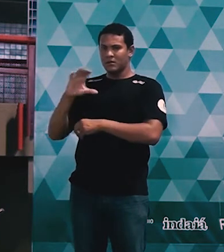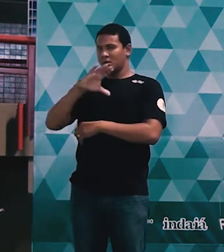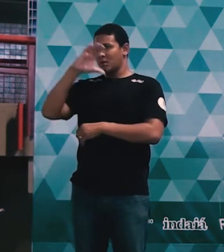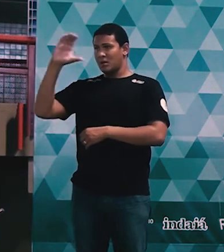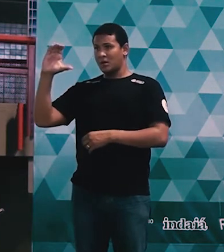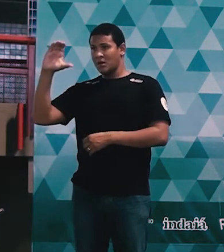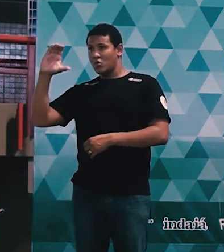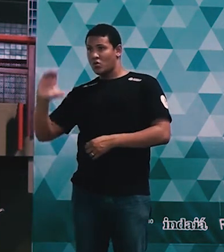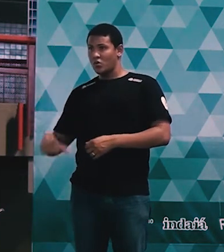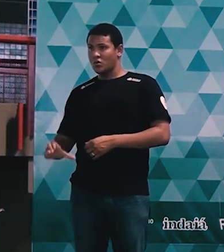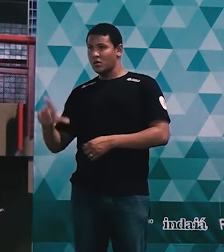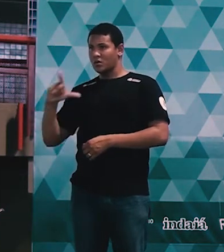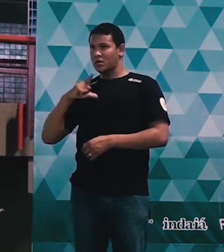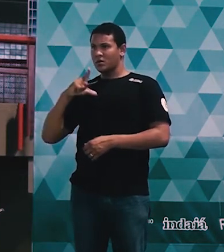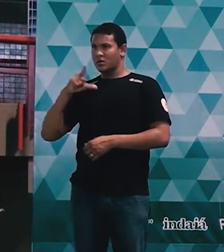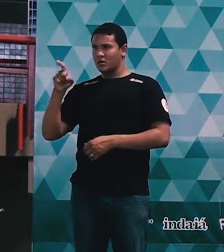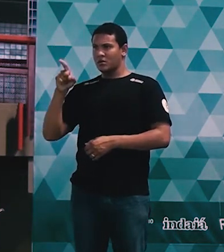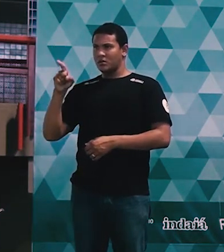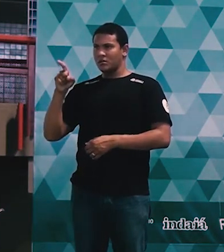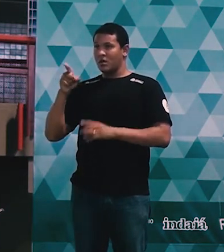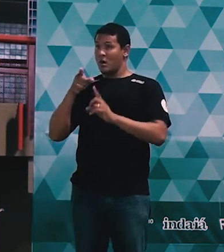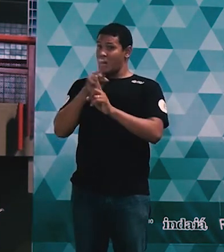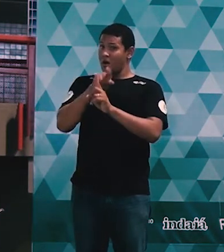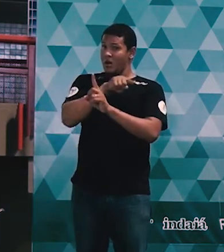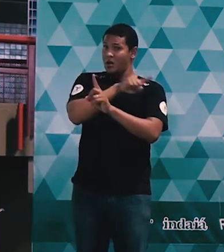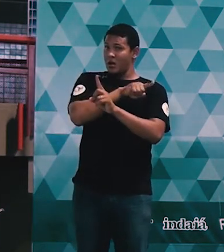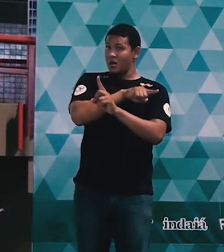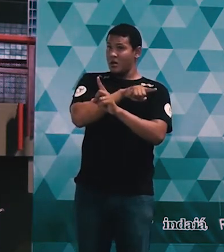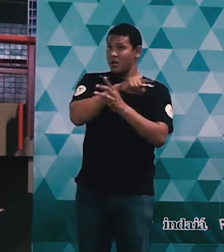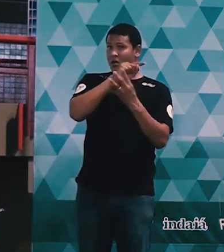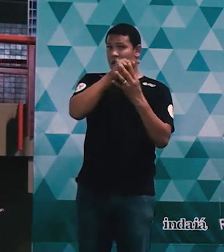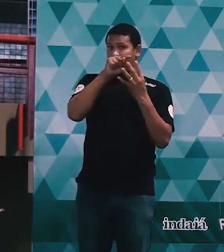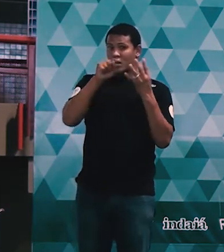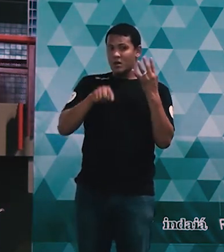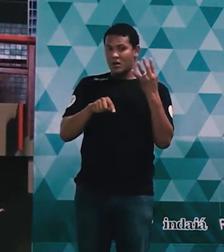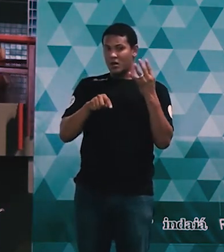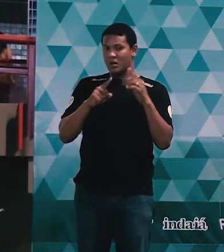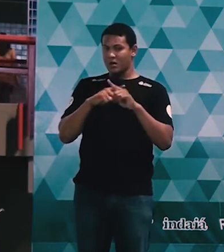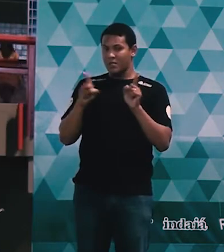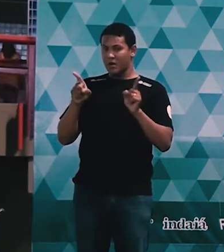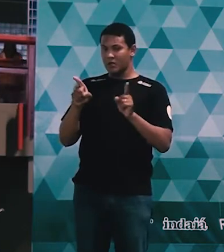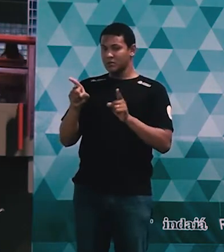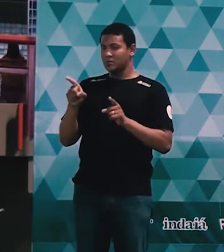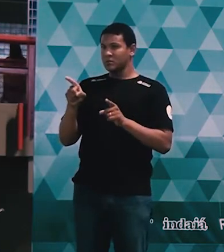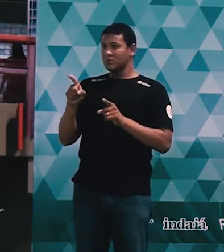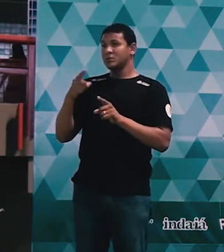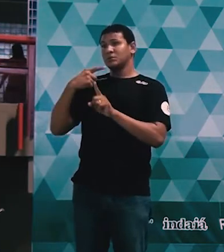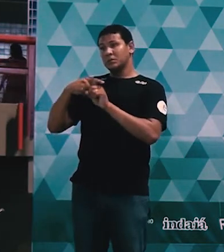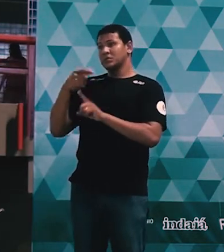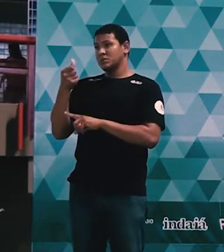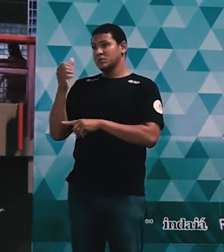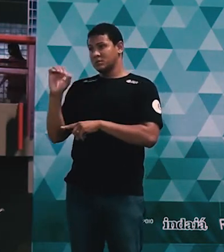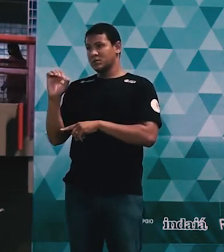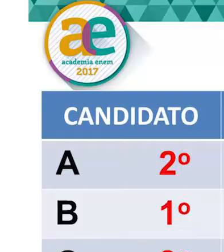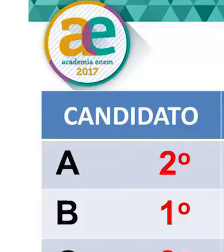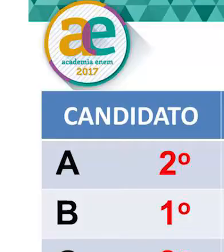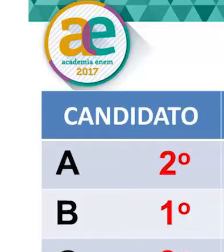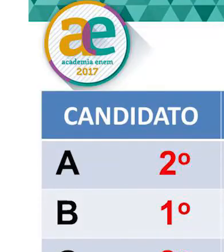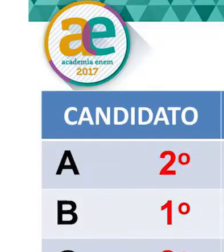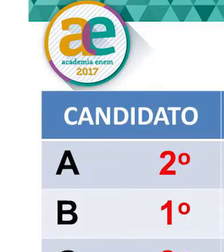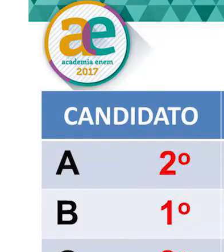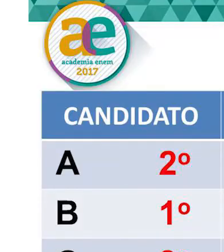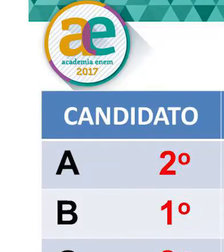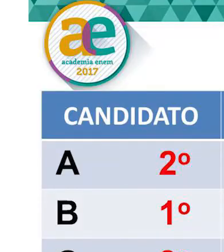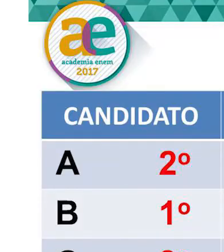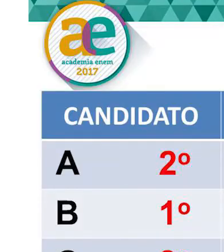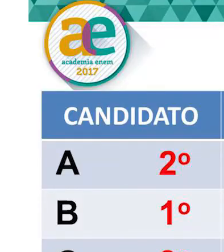antes essa pontuação. As anteriores tinham somado 360, mais 60 daqui dá 420. E aí o candidato